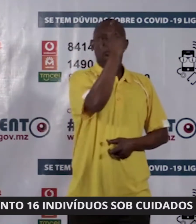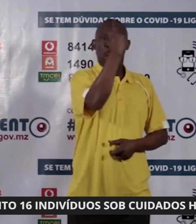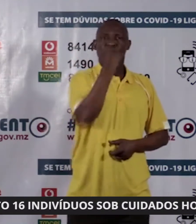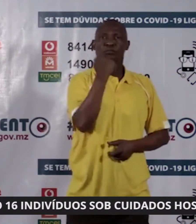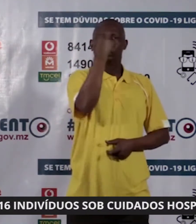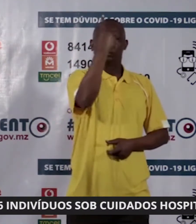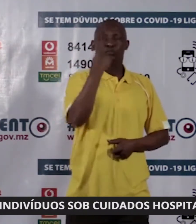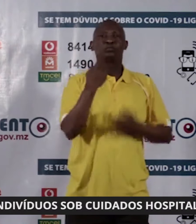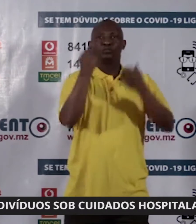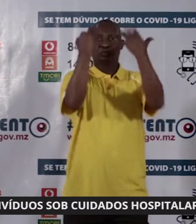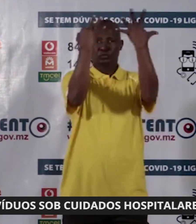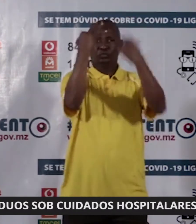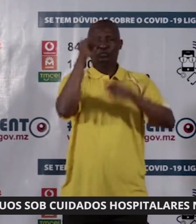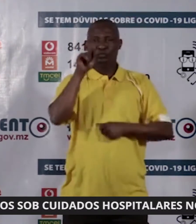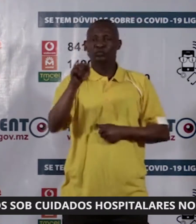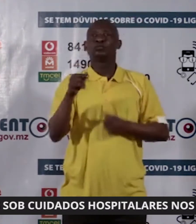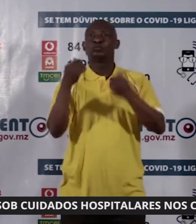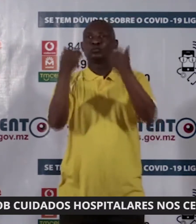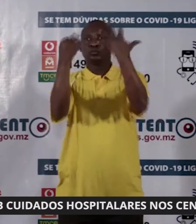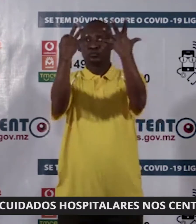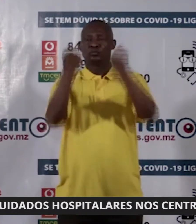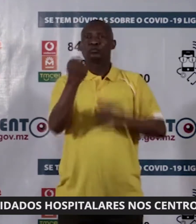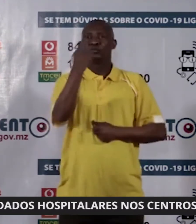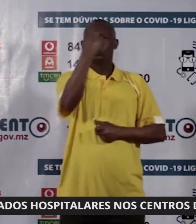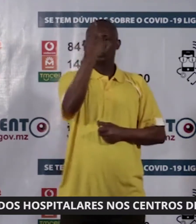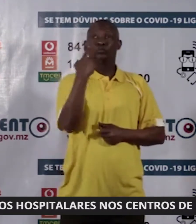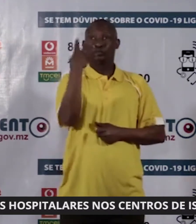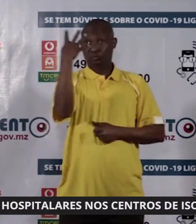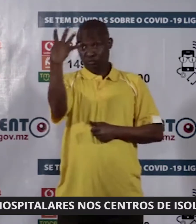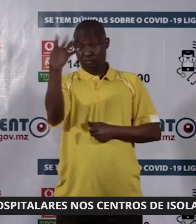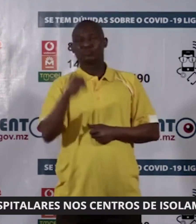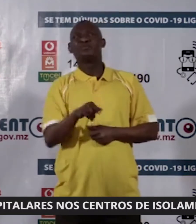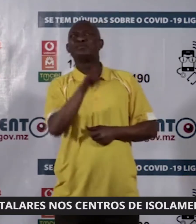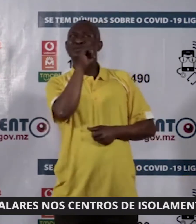1.118.814 casos de Covid-19, dos quais